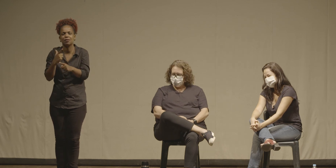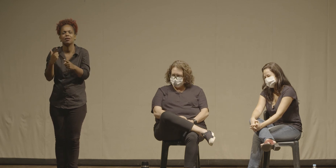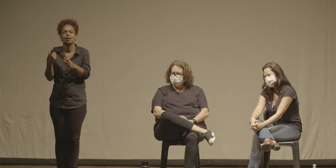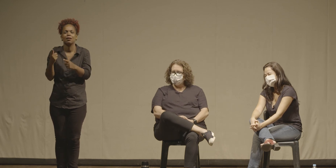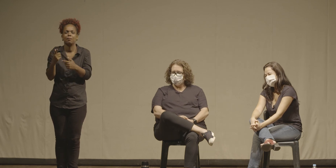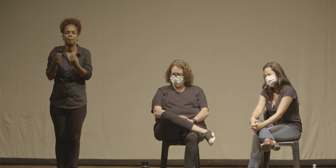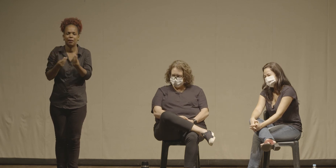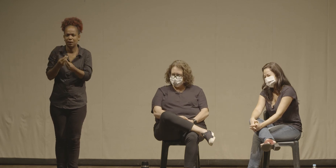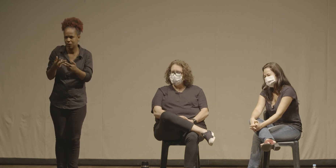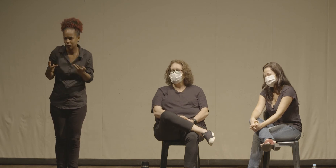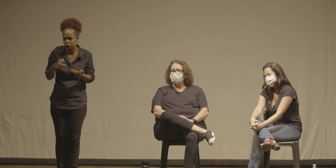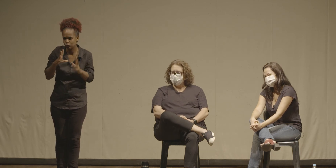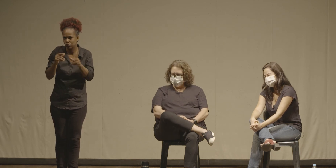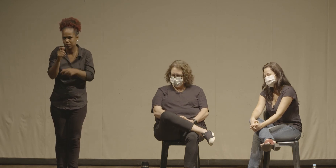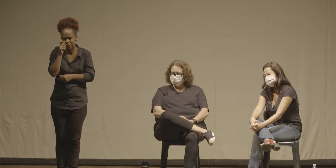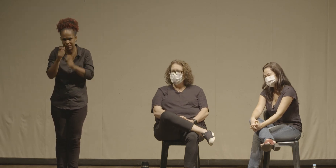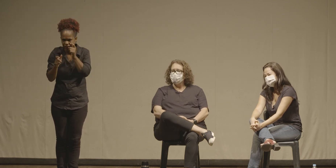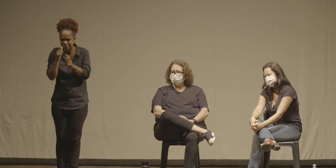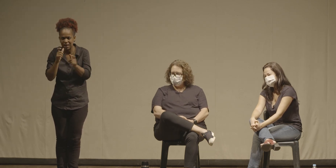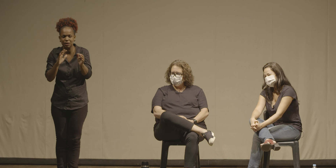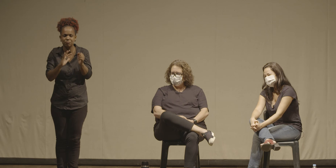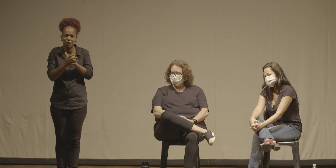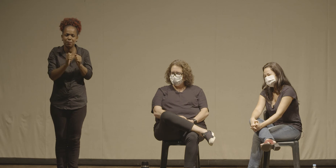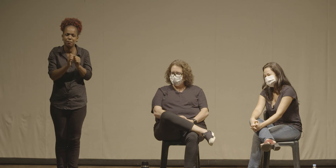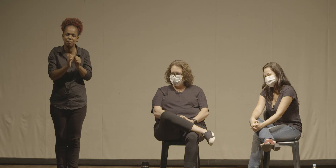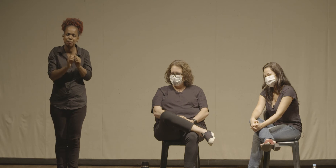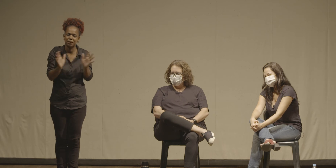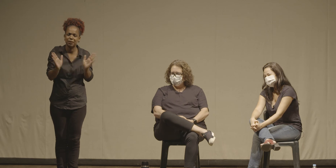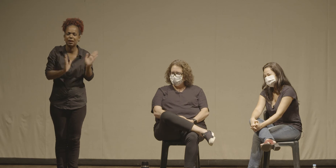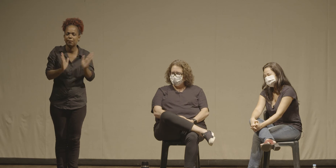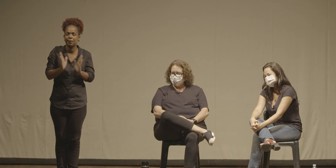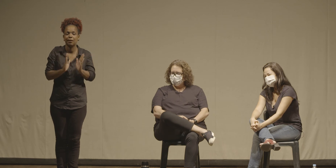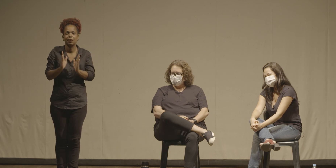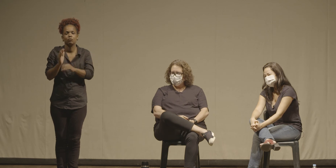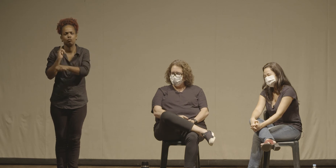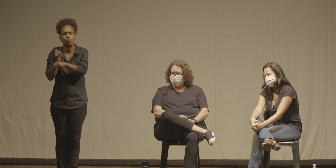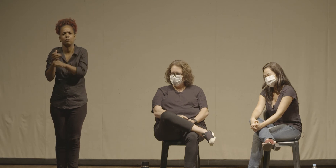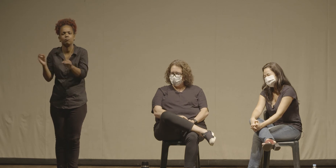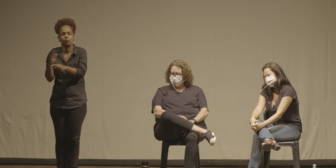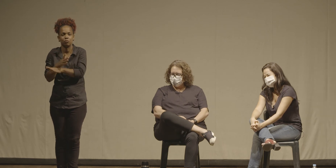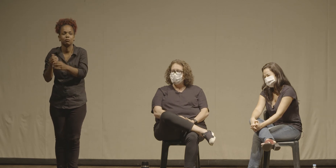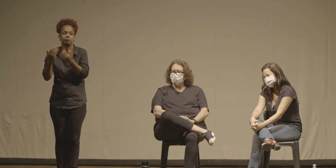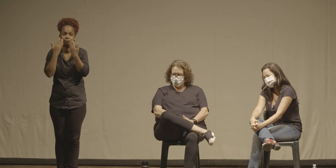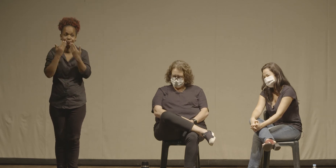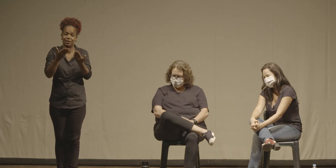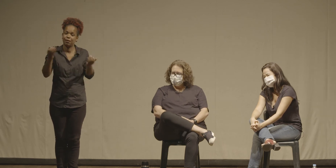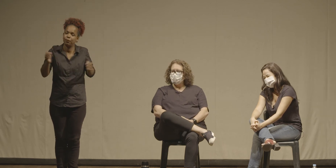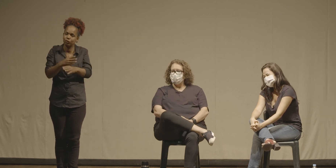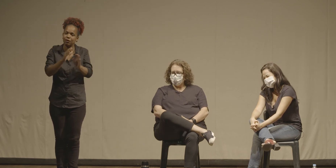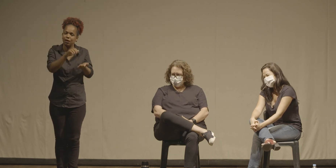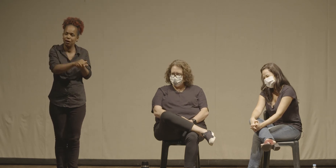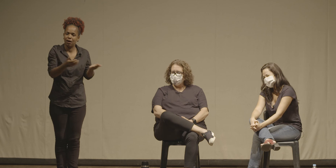pitching, aí todo mundo ficou interessado, aí veio a pandemia. Mas, enfim, vocês terminaram esse documentário e ele está aí para ser exibido, né? Isso é o